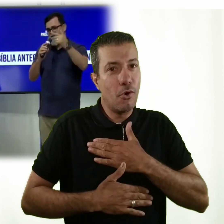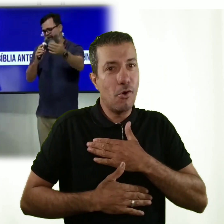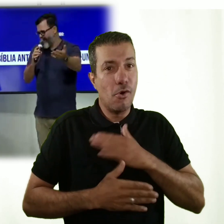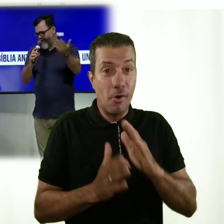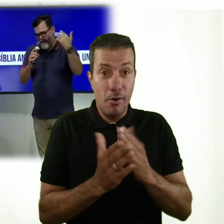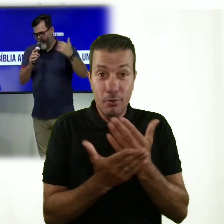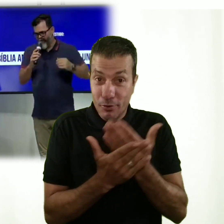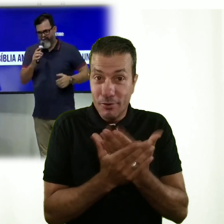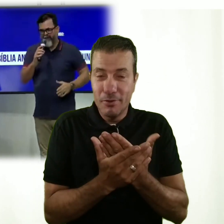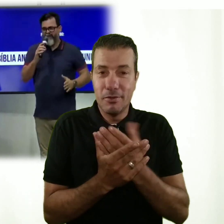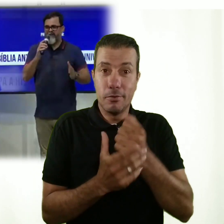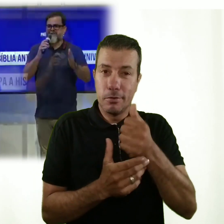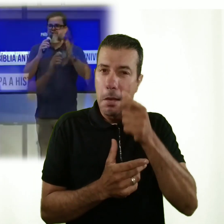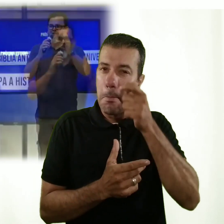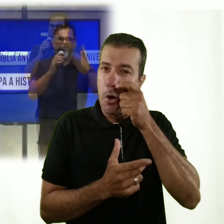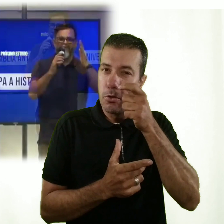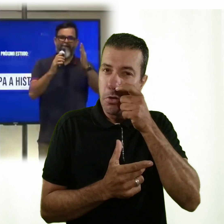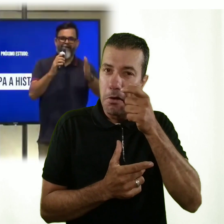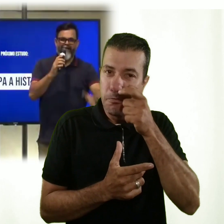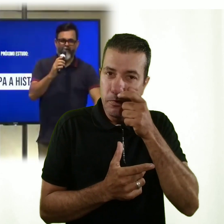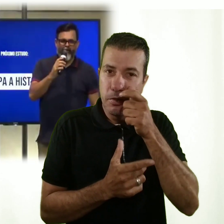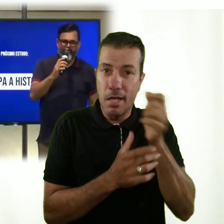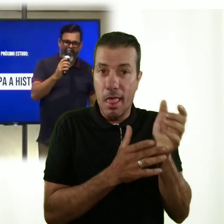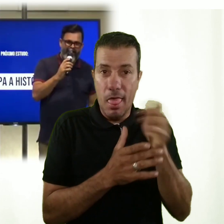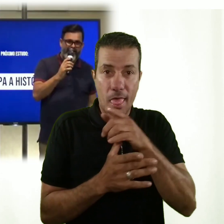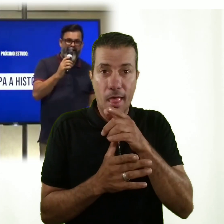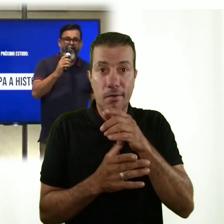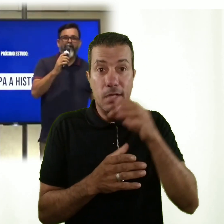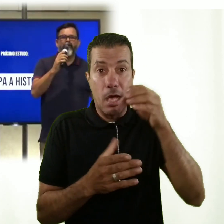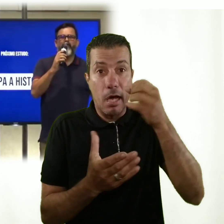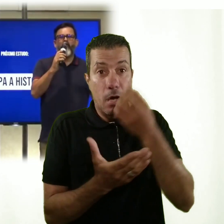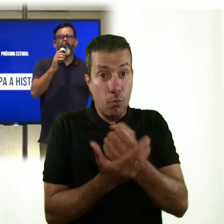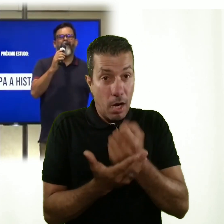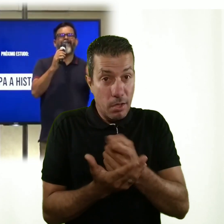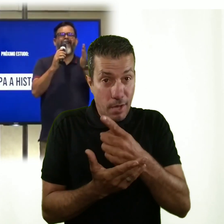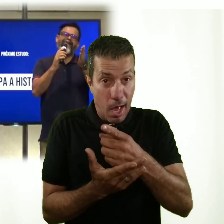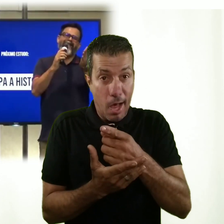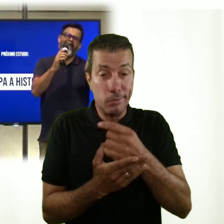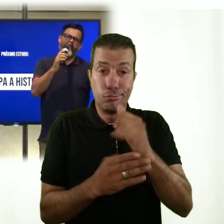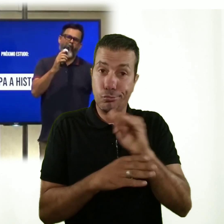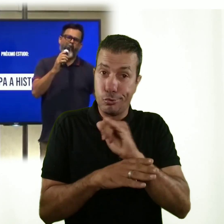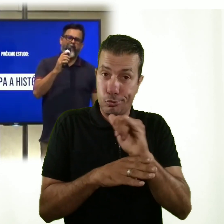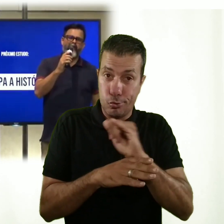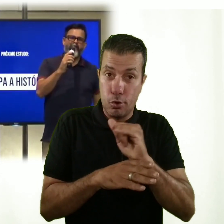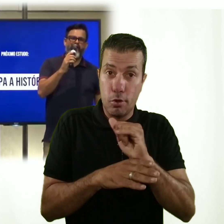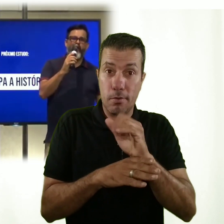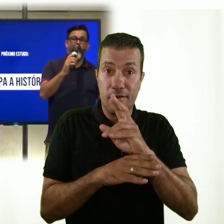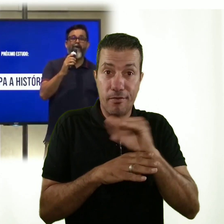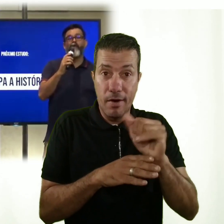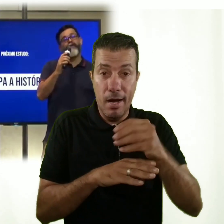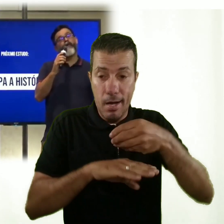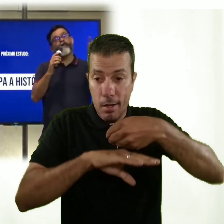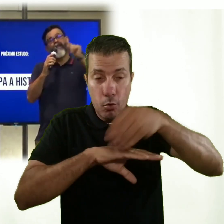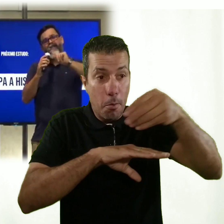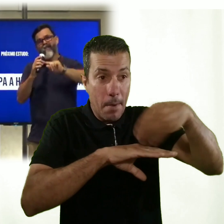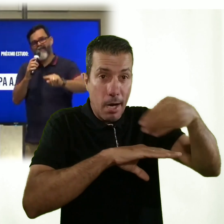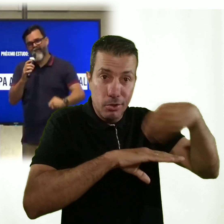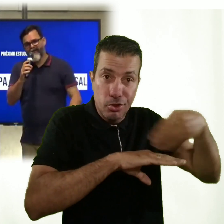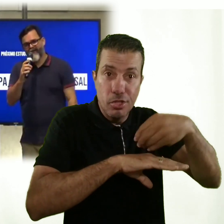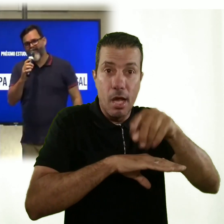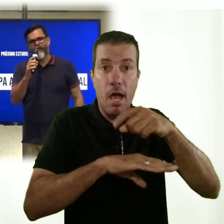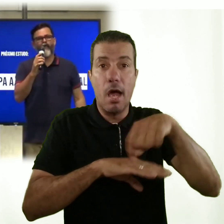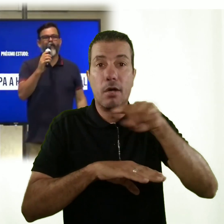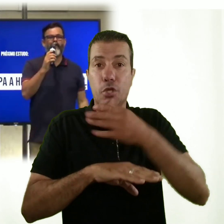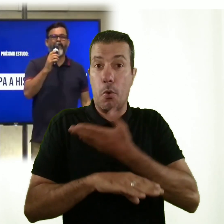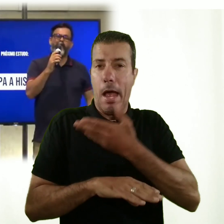pode assisti-la retroativamente, ela vai estar registrada lá nos nossos canais, e você pode mandar esse link para algum amigo seu, alguém que você gostaria